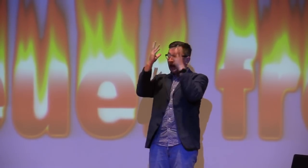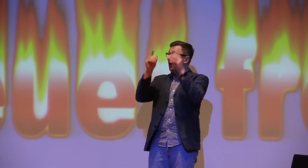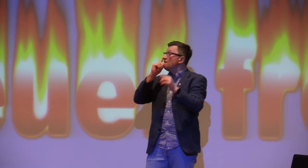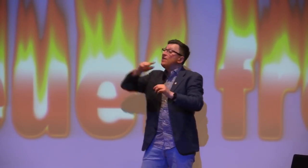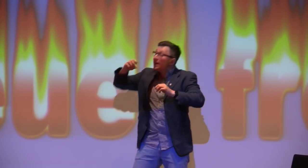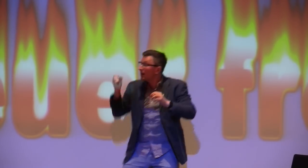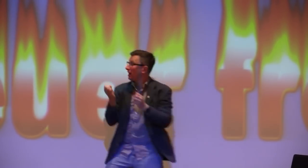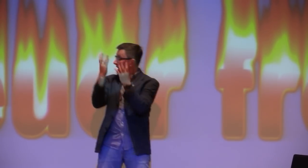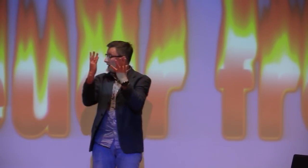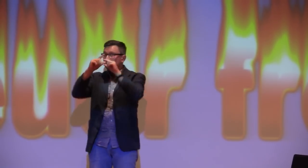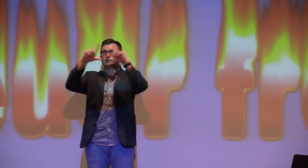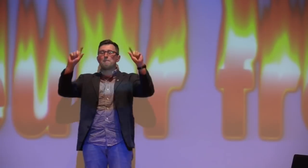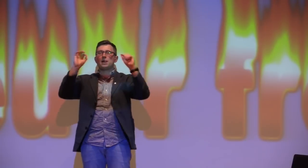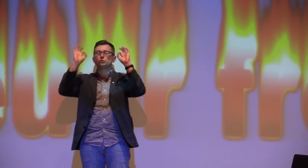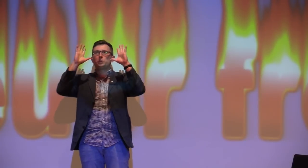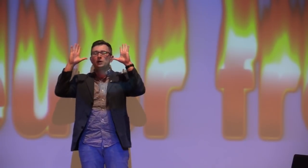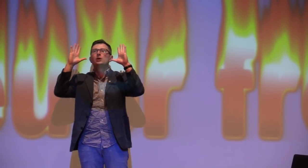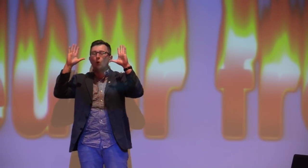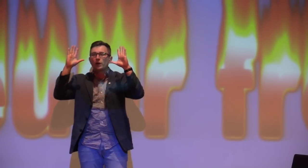um dann eben bestimmte Projekte umzusetzen.